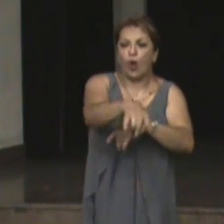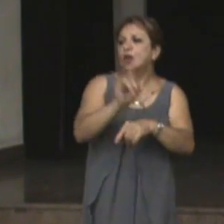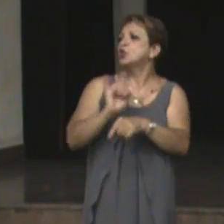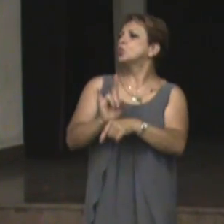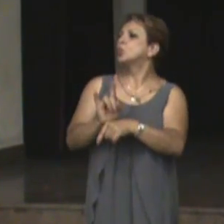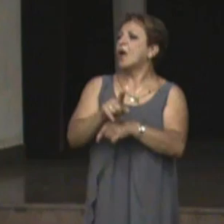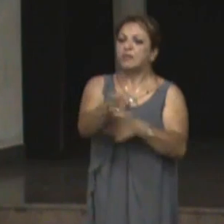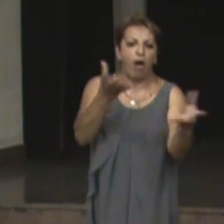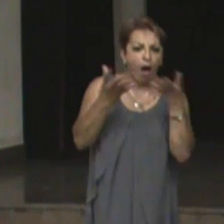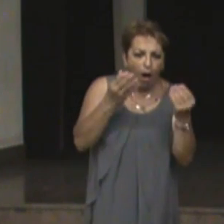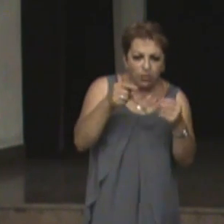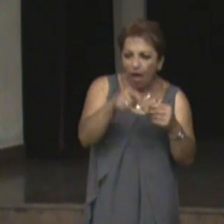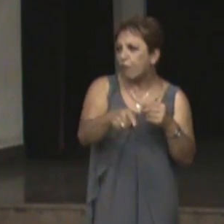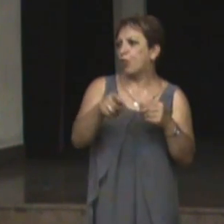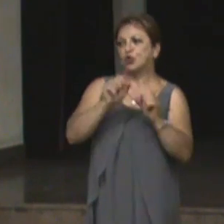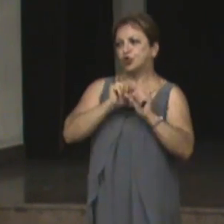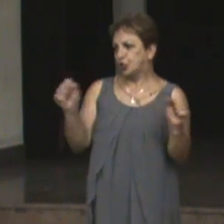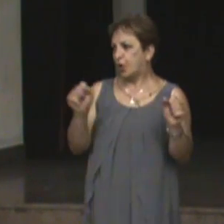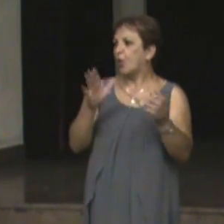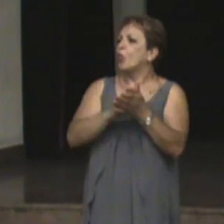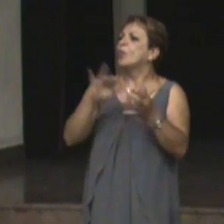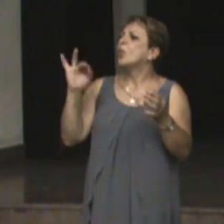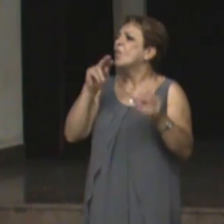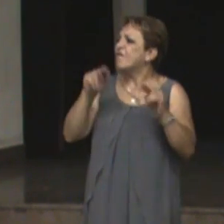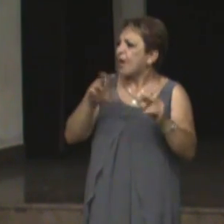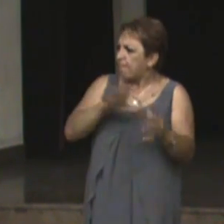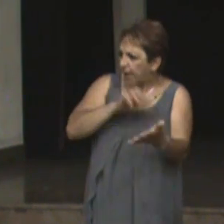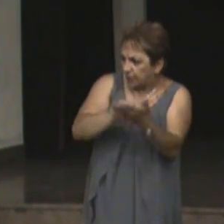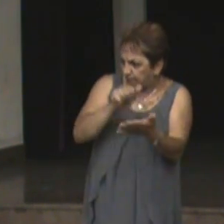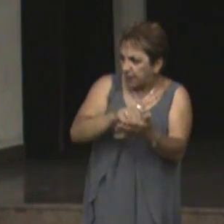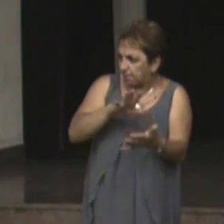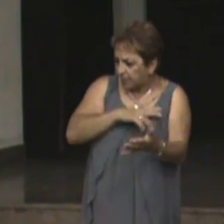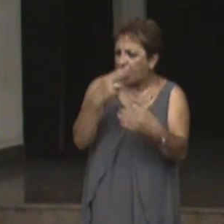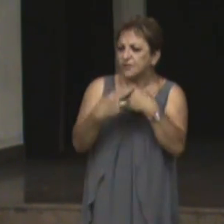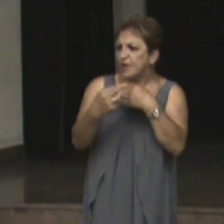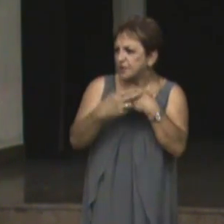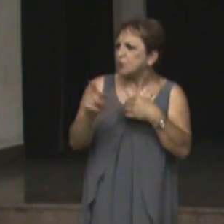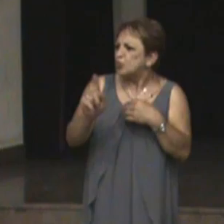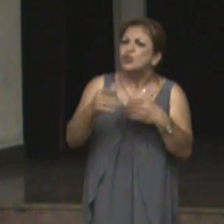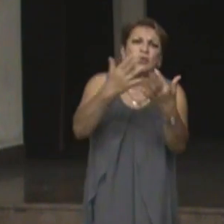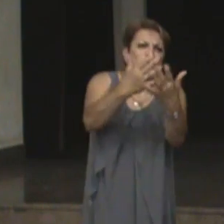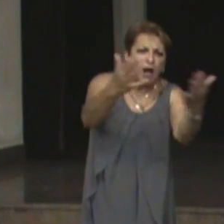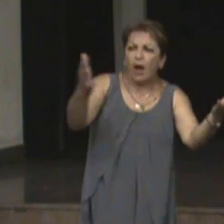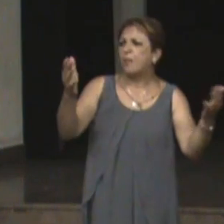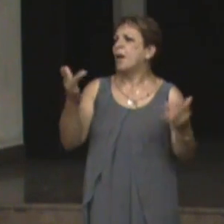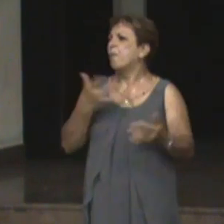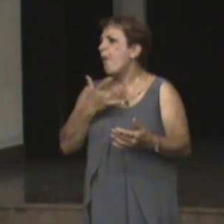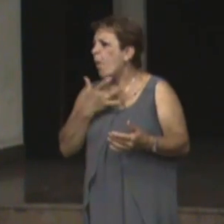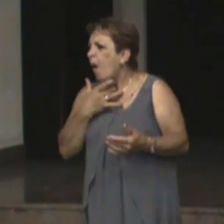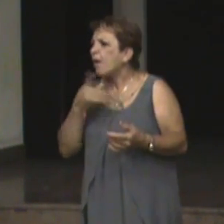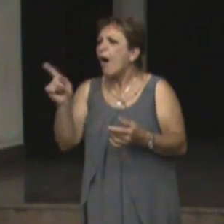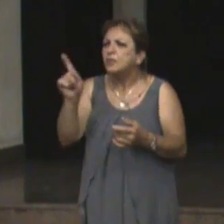կամ աղավաղված հրատարակություններ, ինչպես ասենք Եհովայի վկաների նպատակած աստվածաշունչը և առհասարակ բողոքական